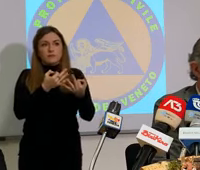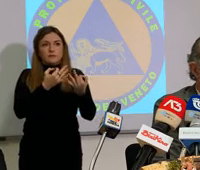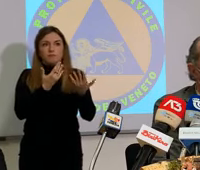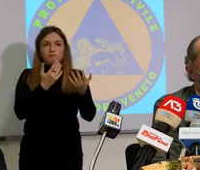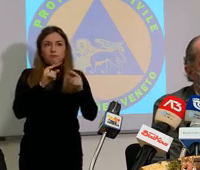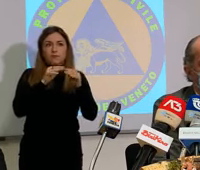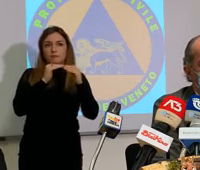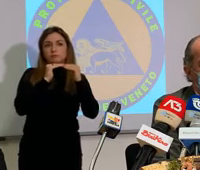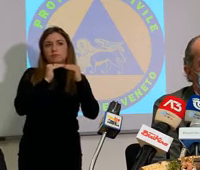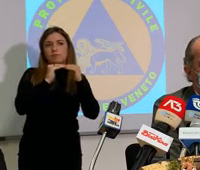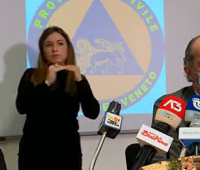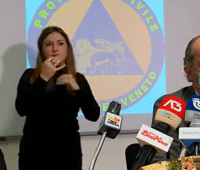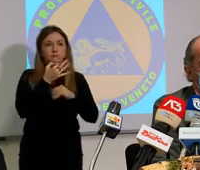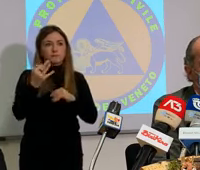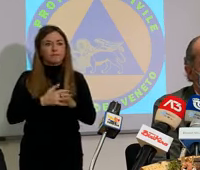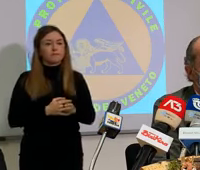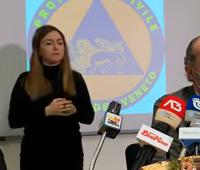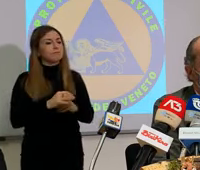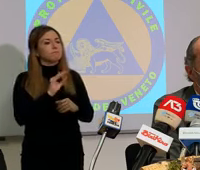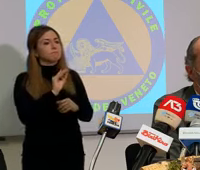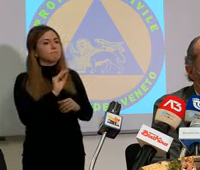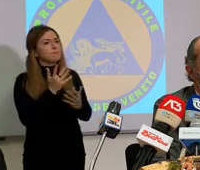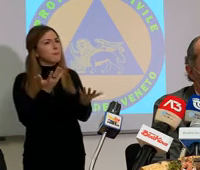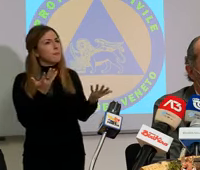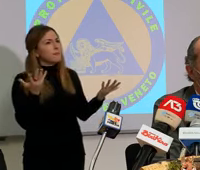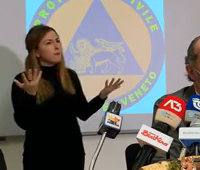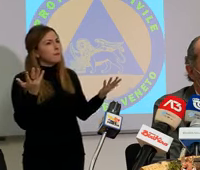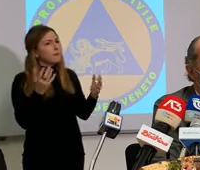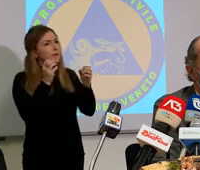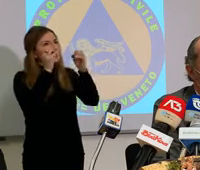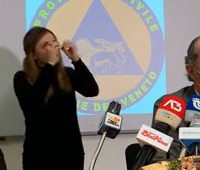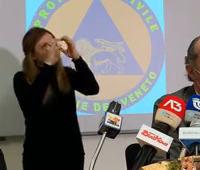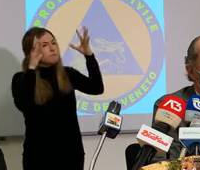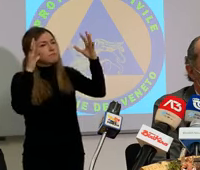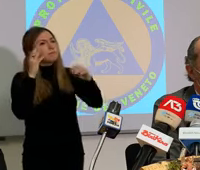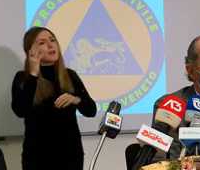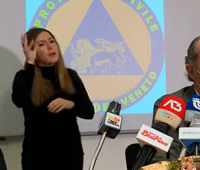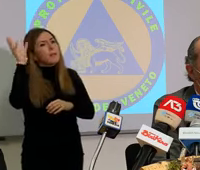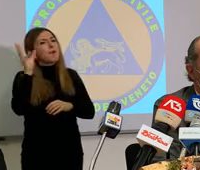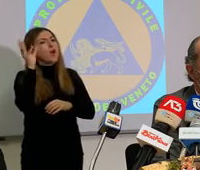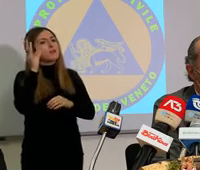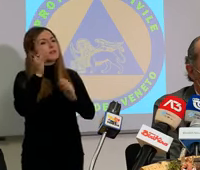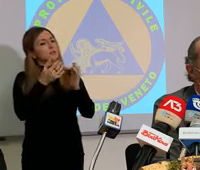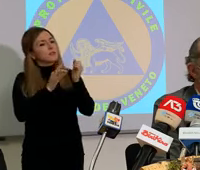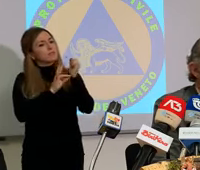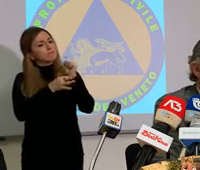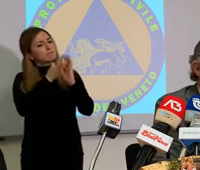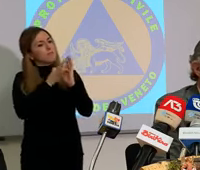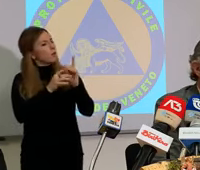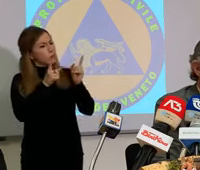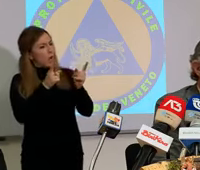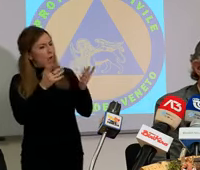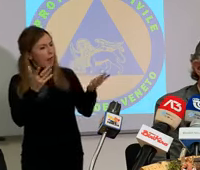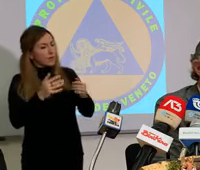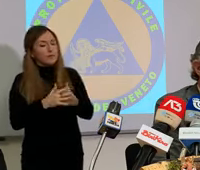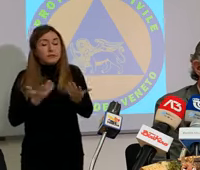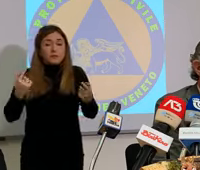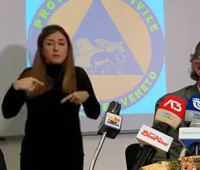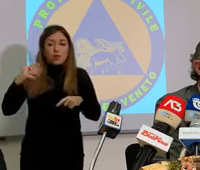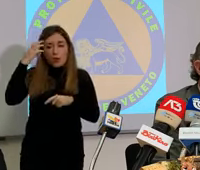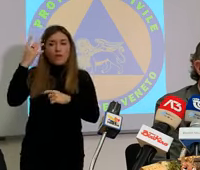nei quali tipo di chiusura eventualmente ipotizzare baby o di restrizioni ma noi che stiamo affrontando adesso